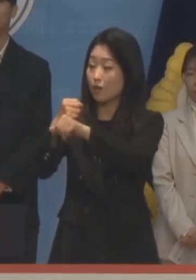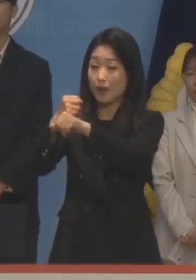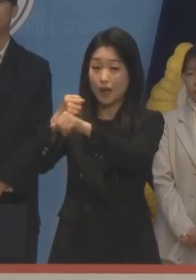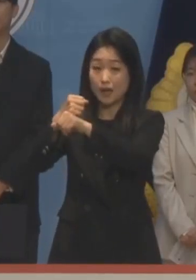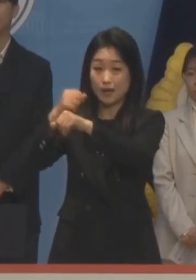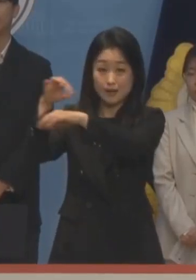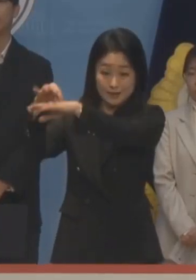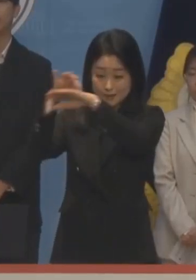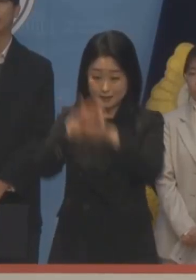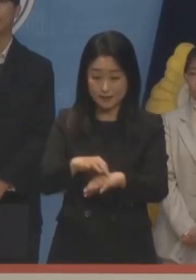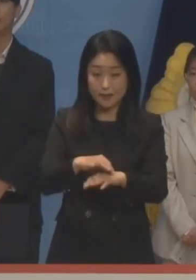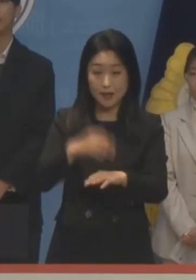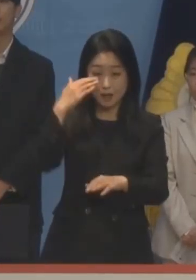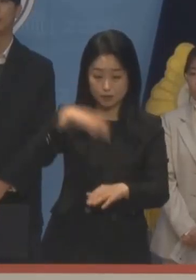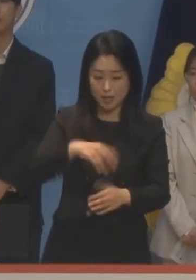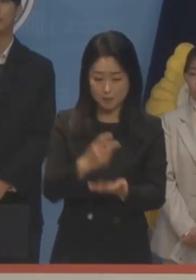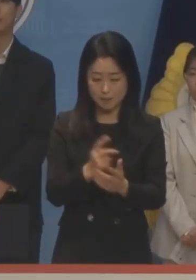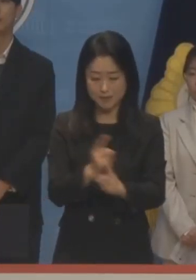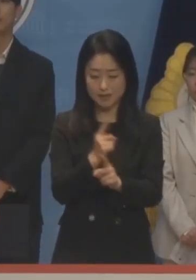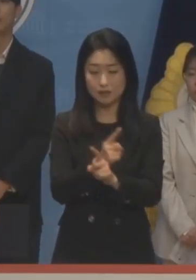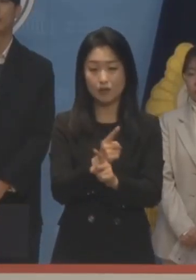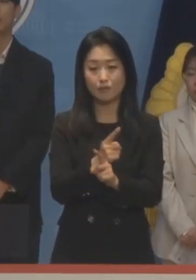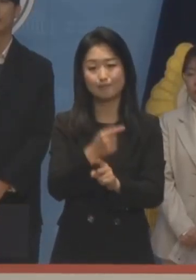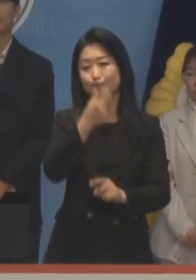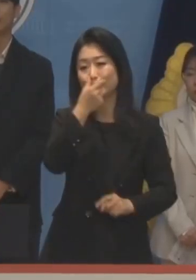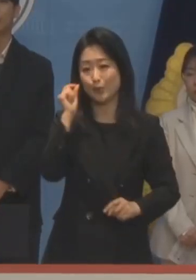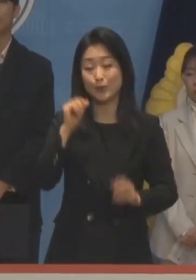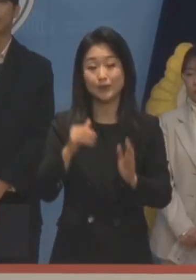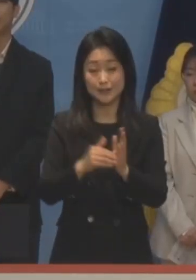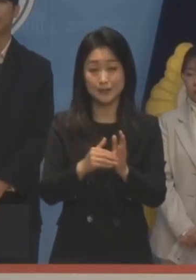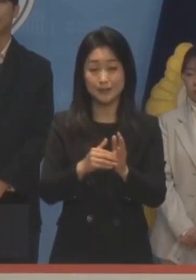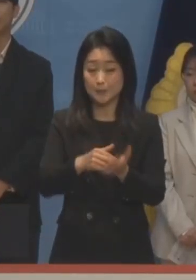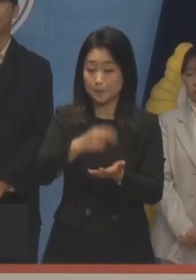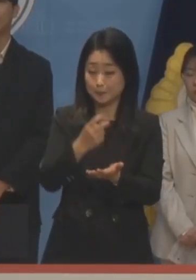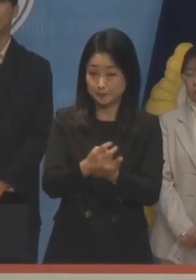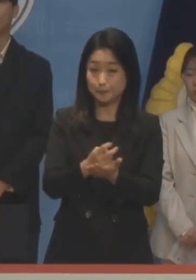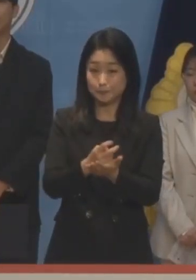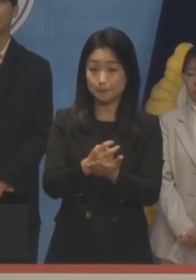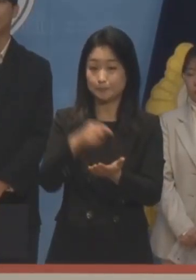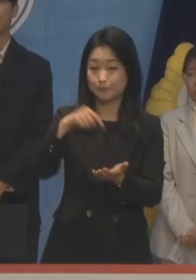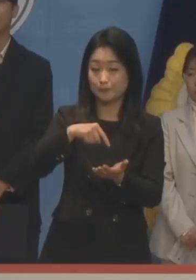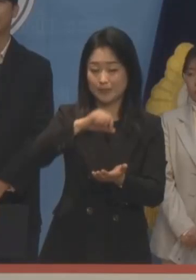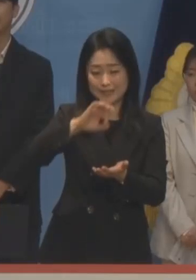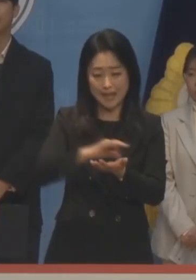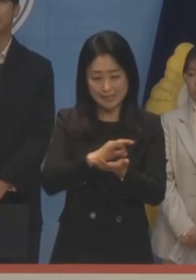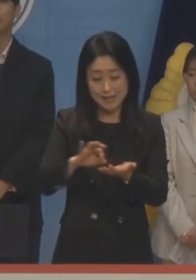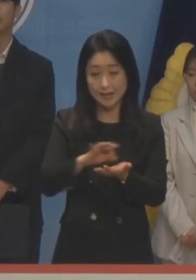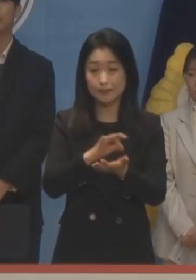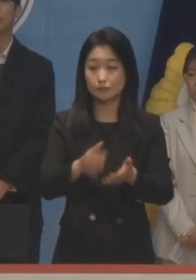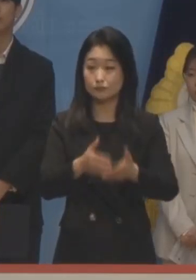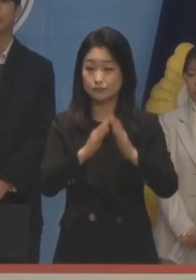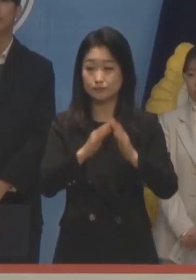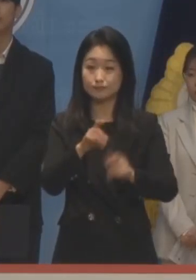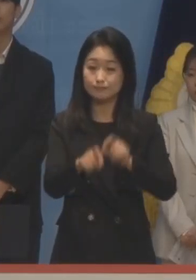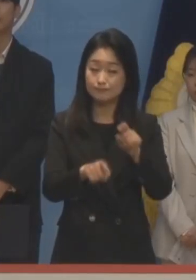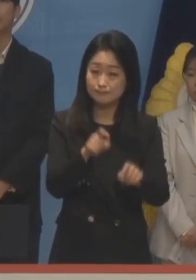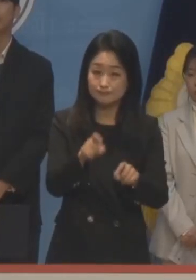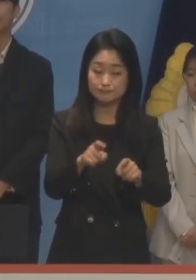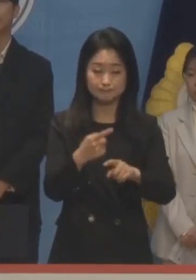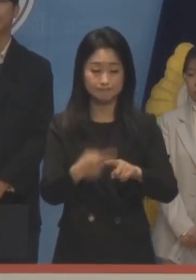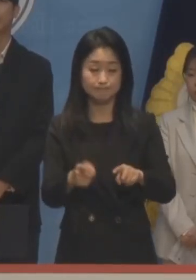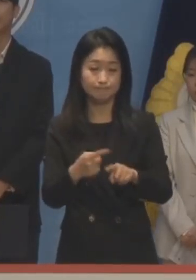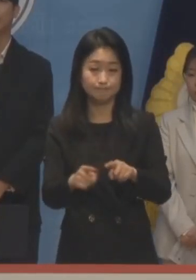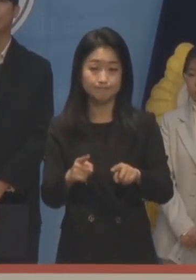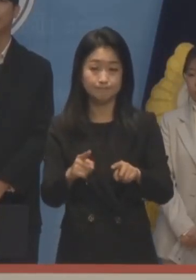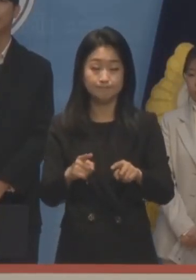조화는 등한시해온 것이 현실입니다. 법과 제도, 예산 등의 수립 및 이행, 평가